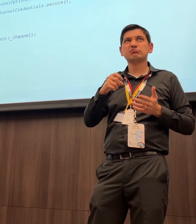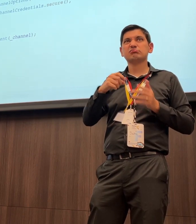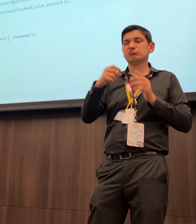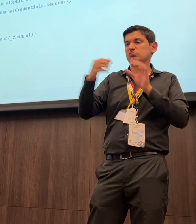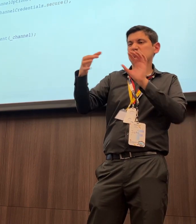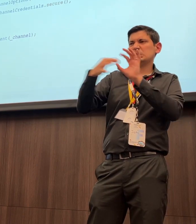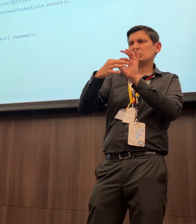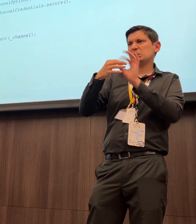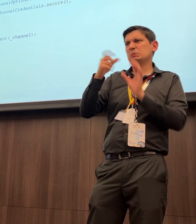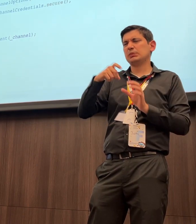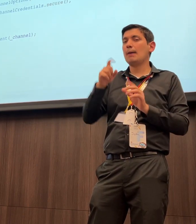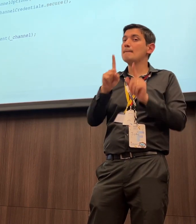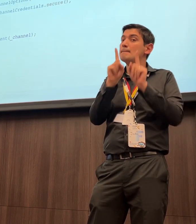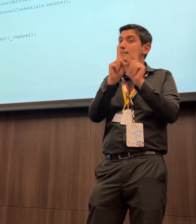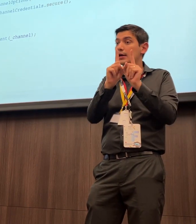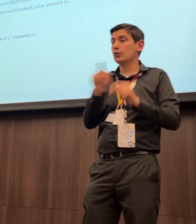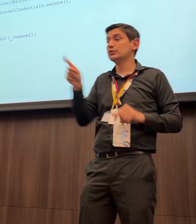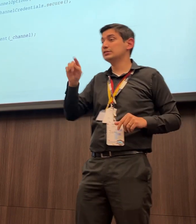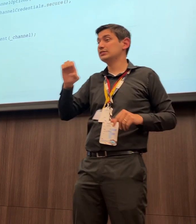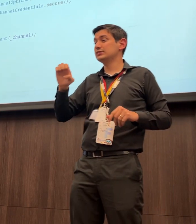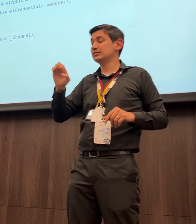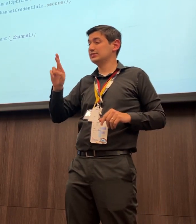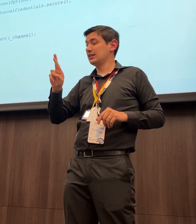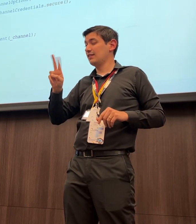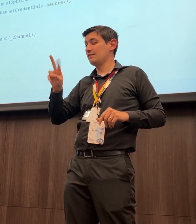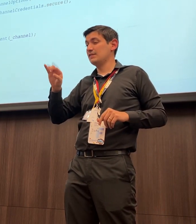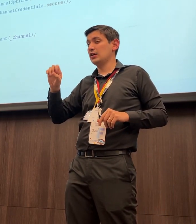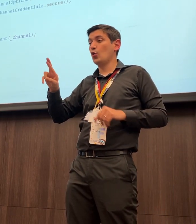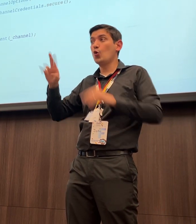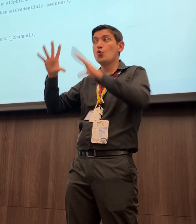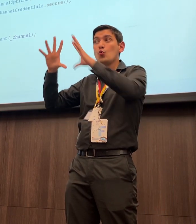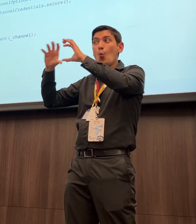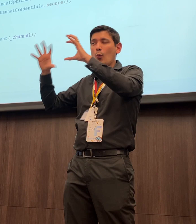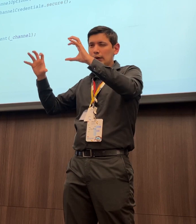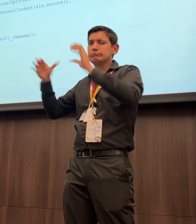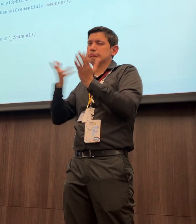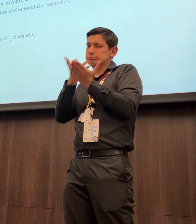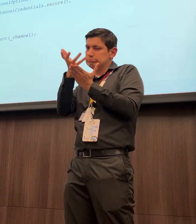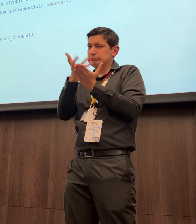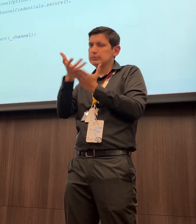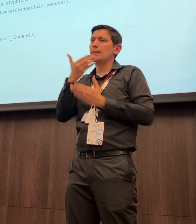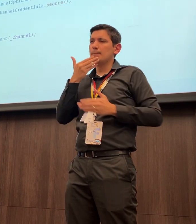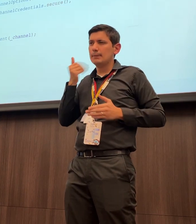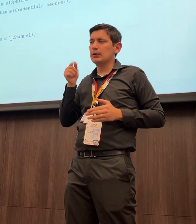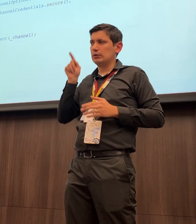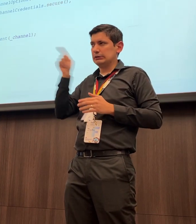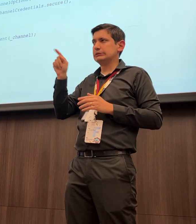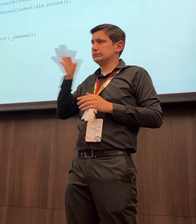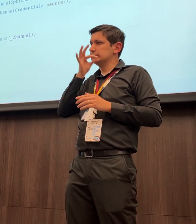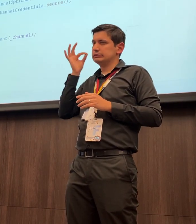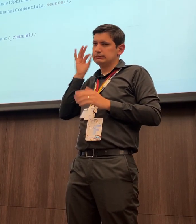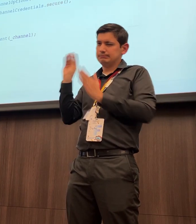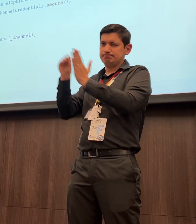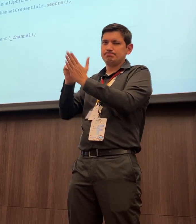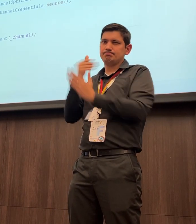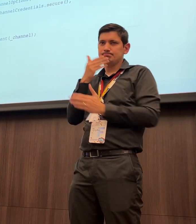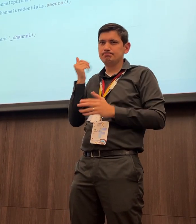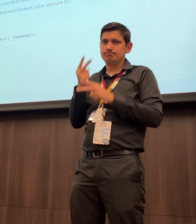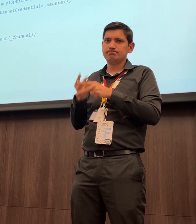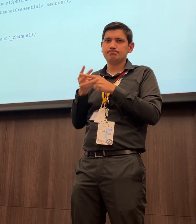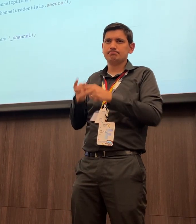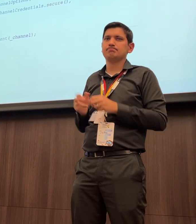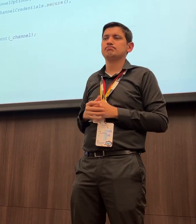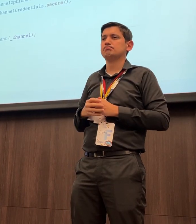con SSL, pero en un servidor que está deployado en la nube es recomendable que usar SSL para mayor seguridad, ¿no? Y